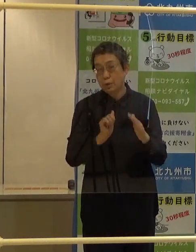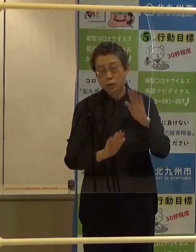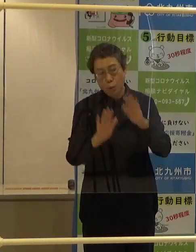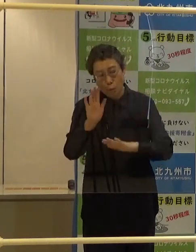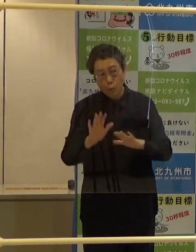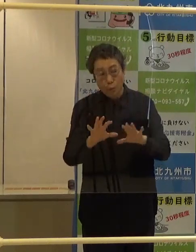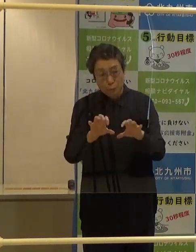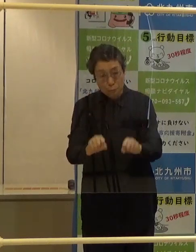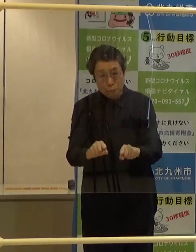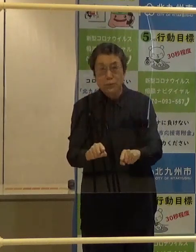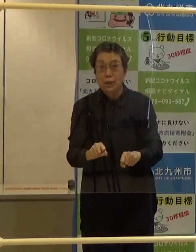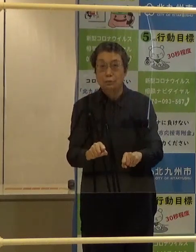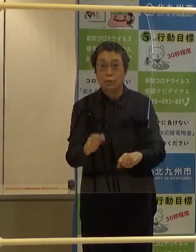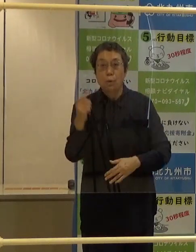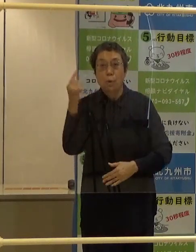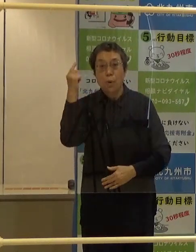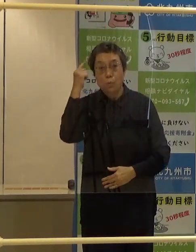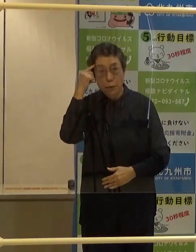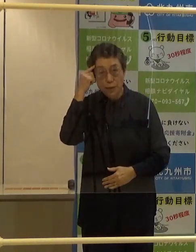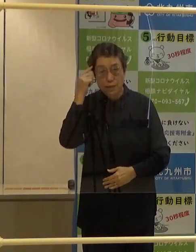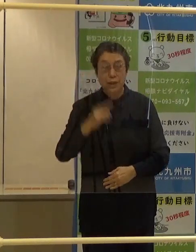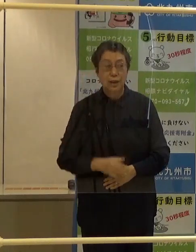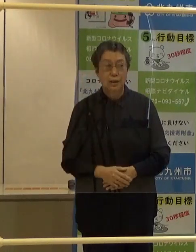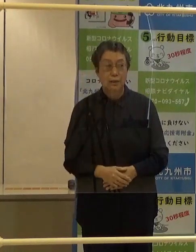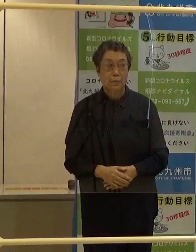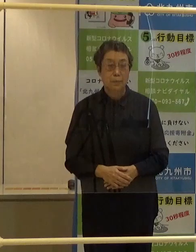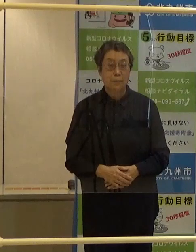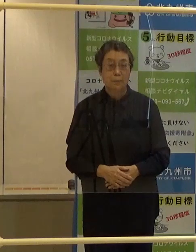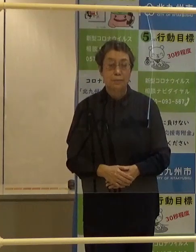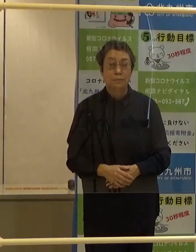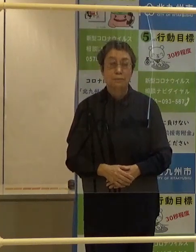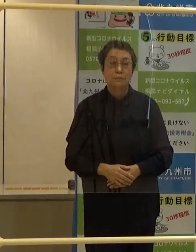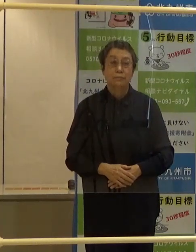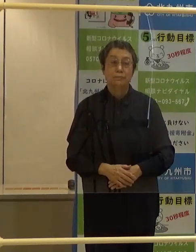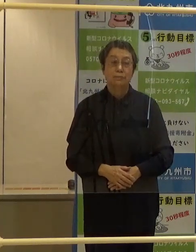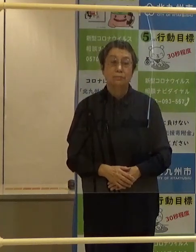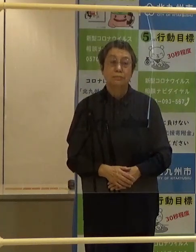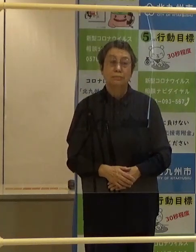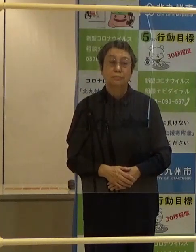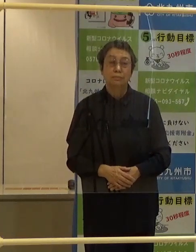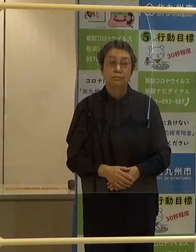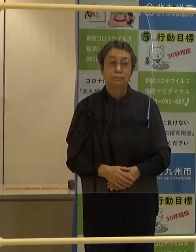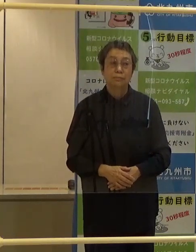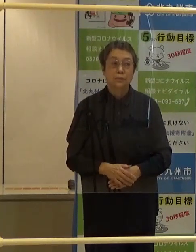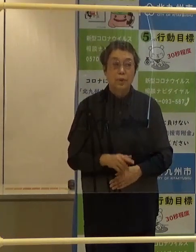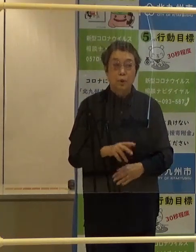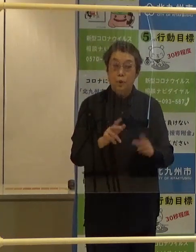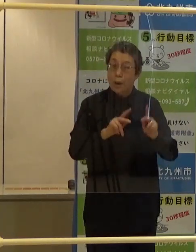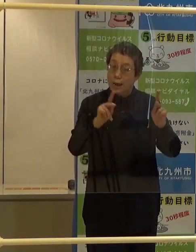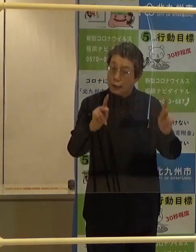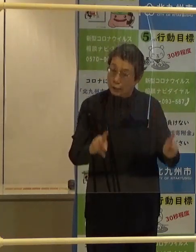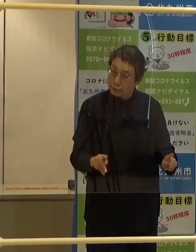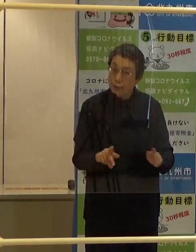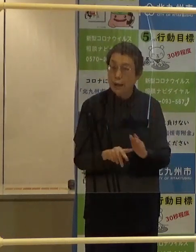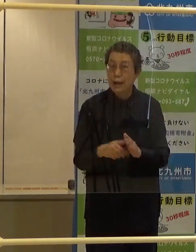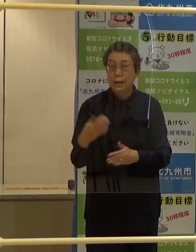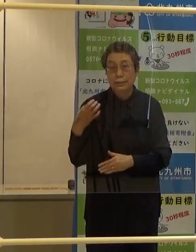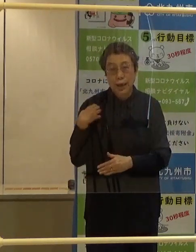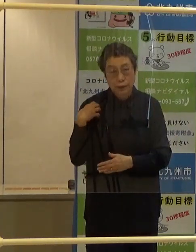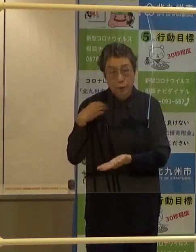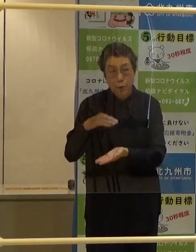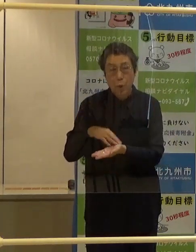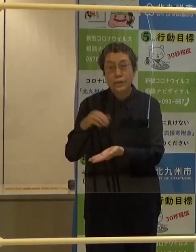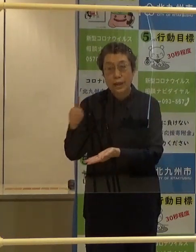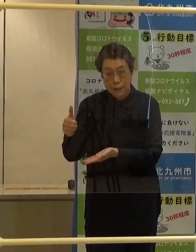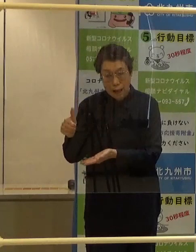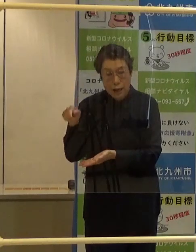思います。この課題はかかりつけ医からですね、